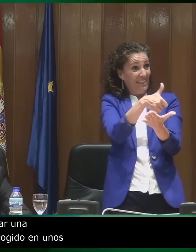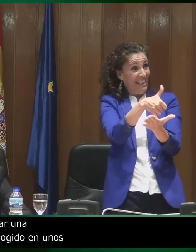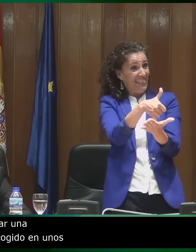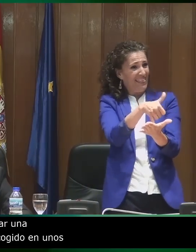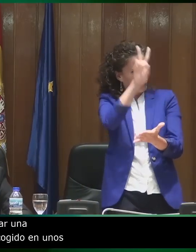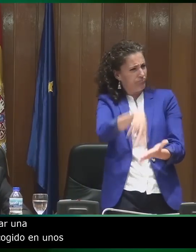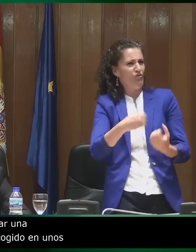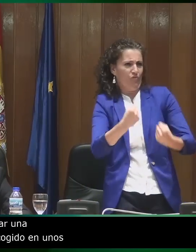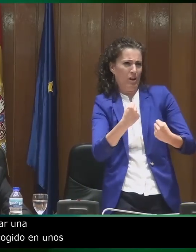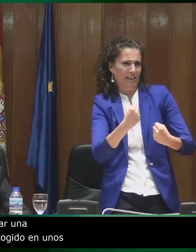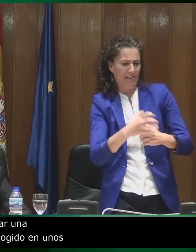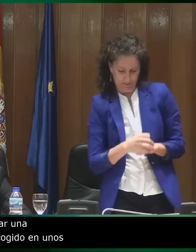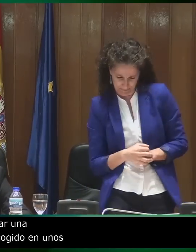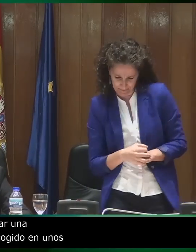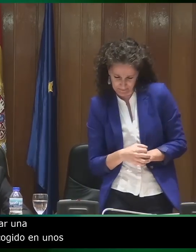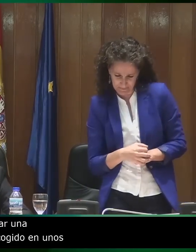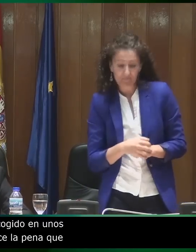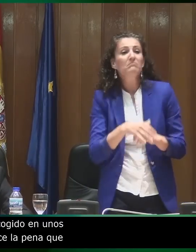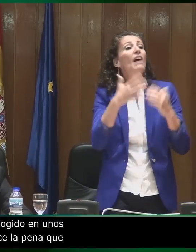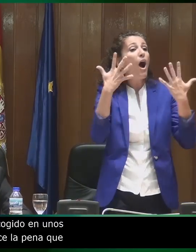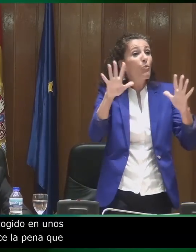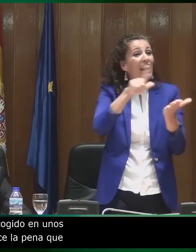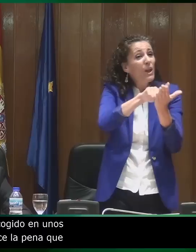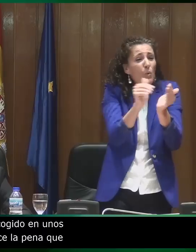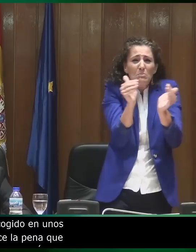Su aparente debilidad es su fuerza.